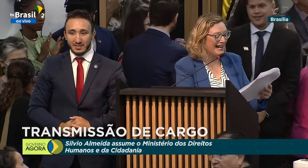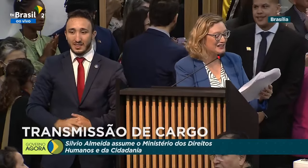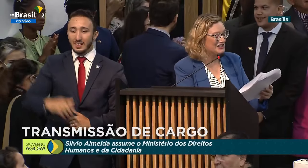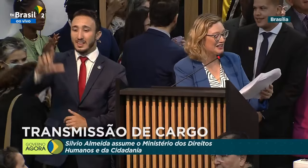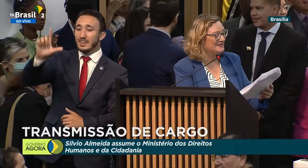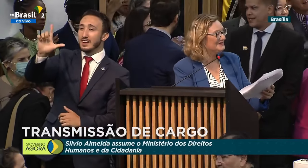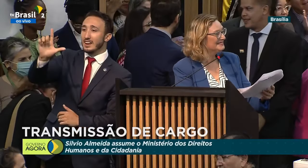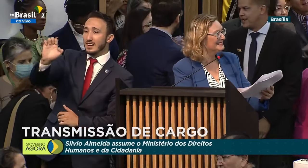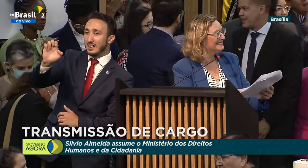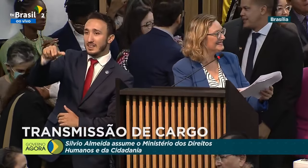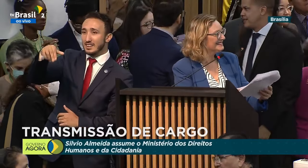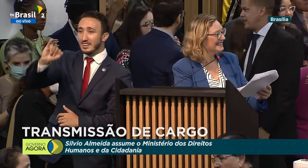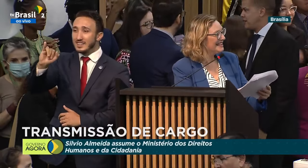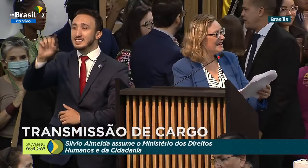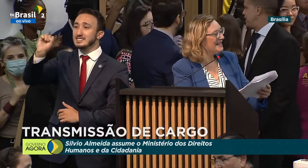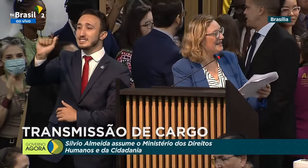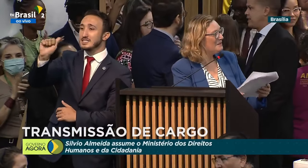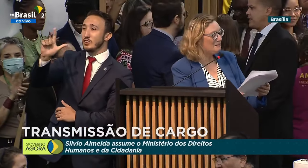delícia